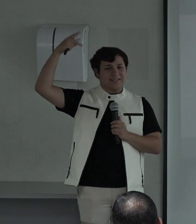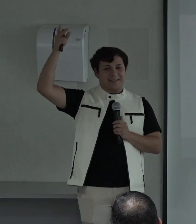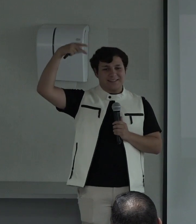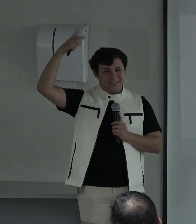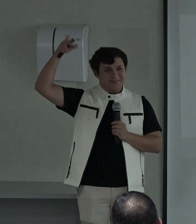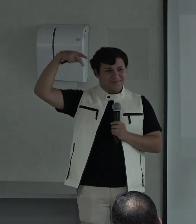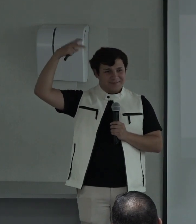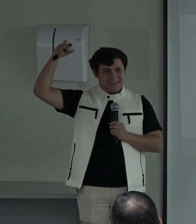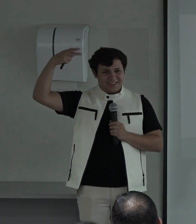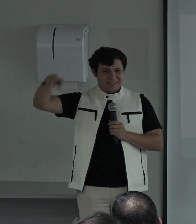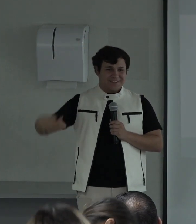pásenle.